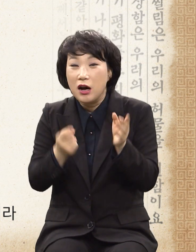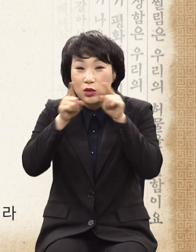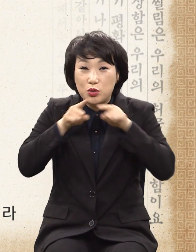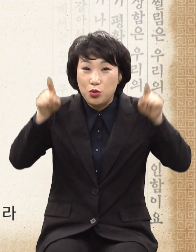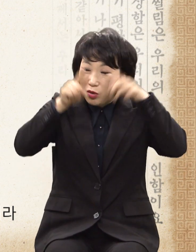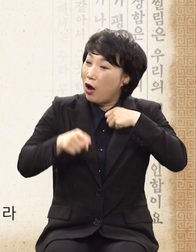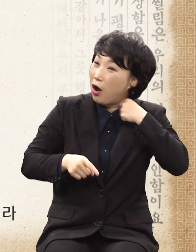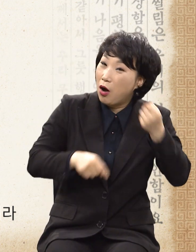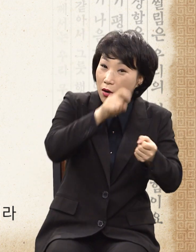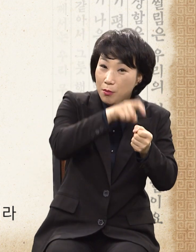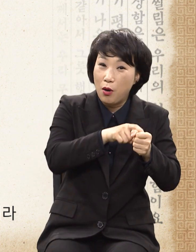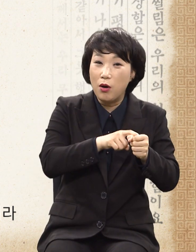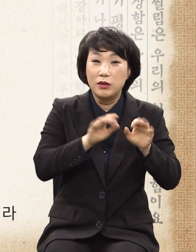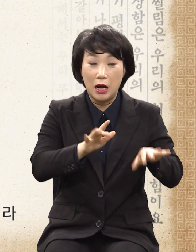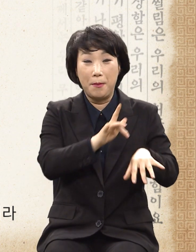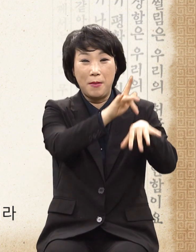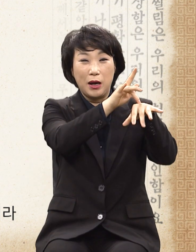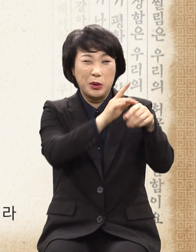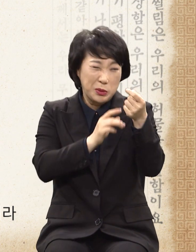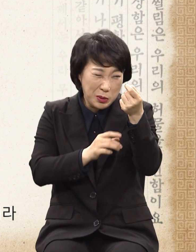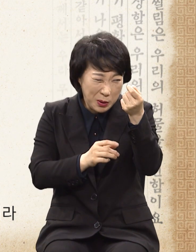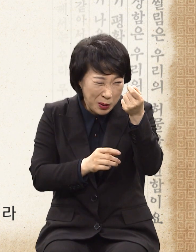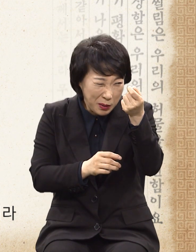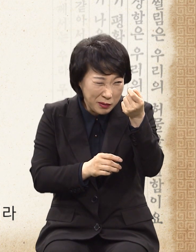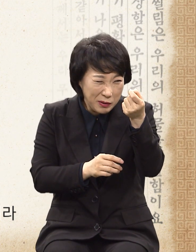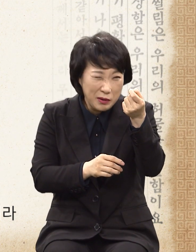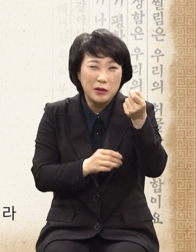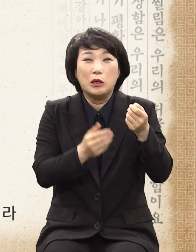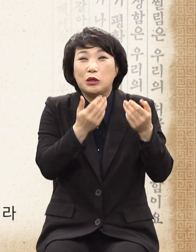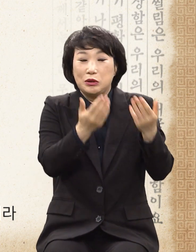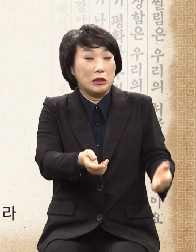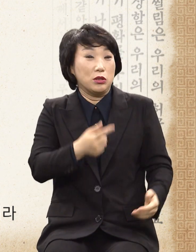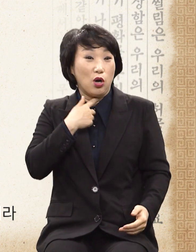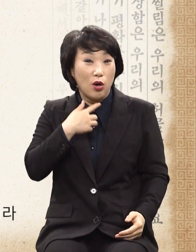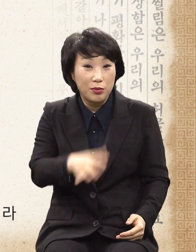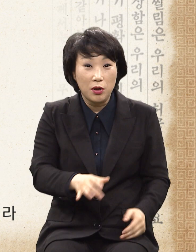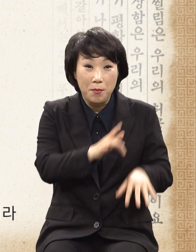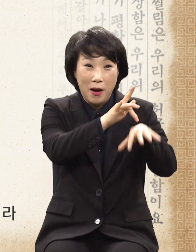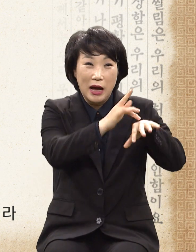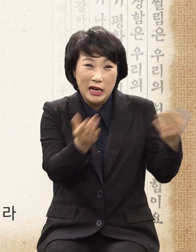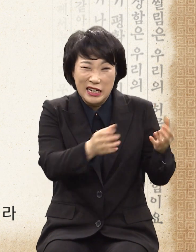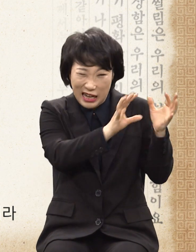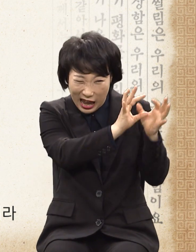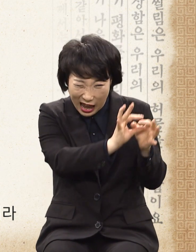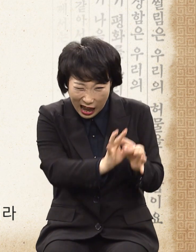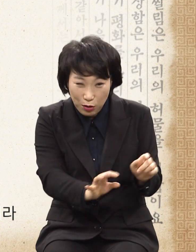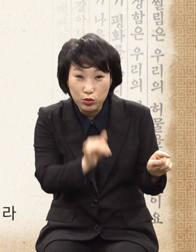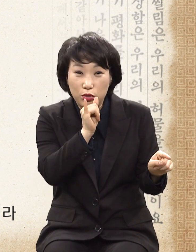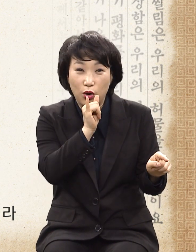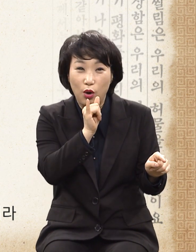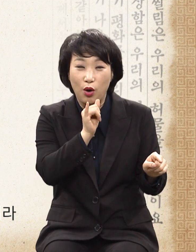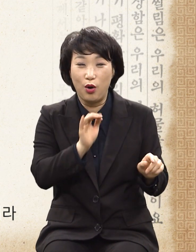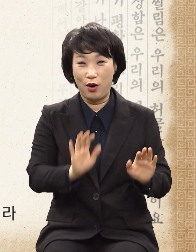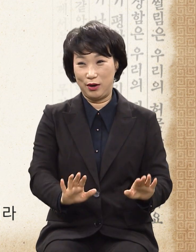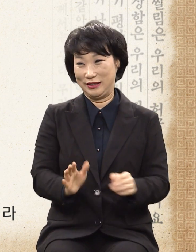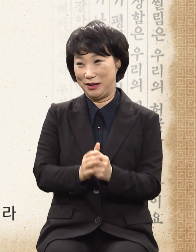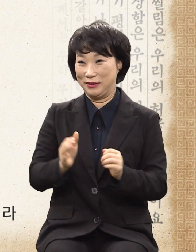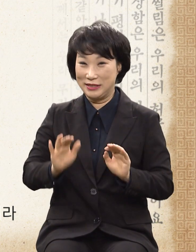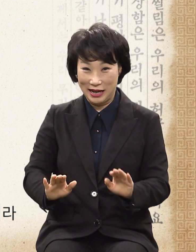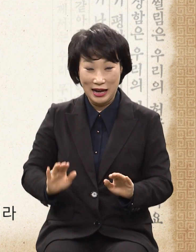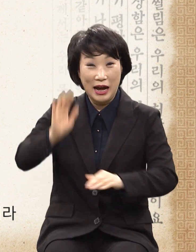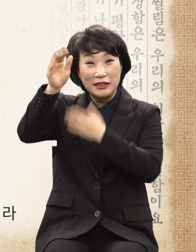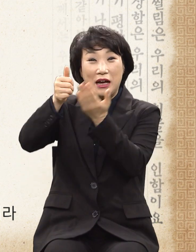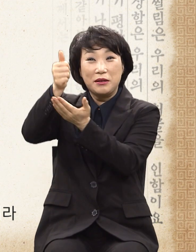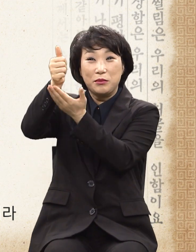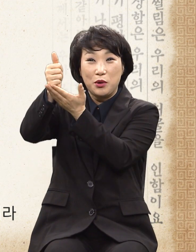위해서 단 한시 분초를 쉬지 않고 마귀가 일한다. 그러므로